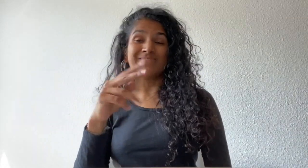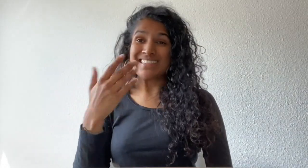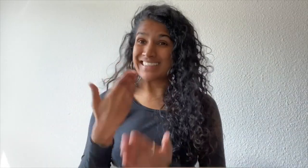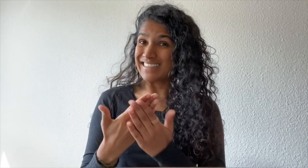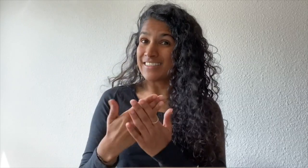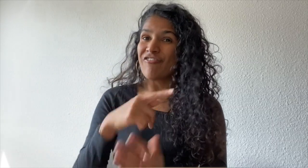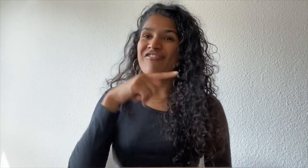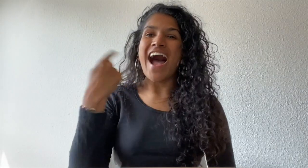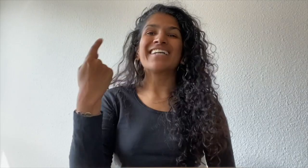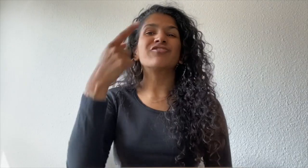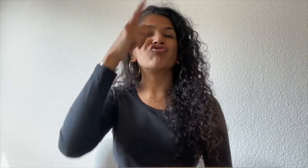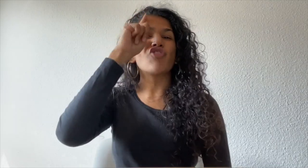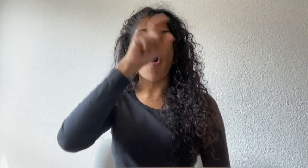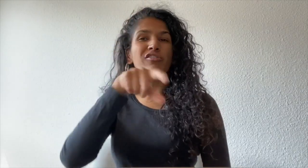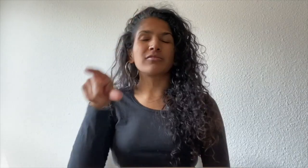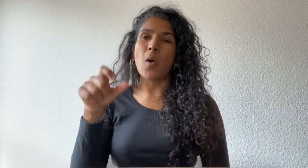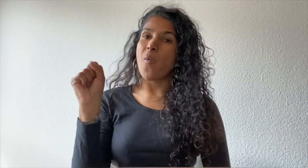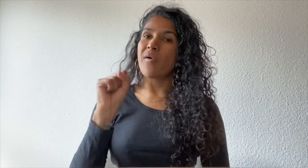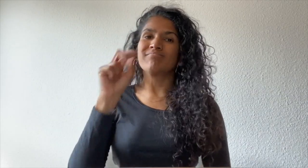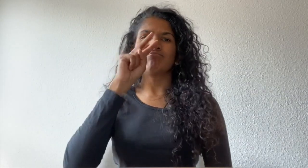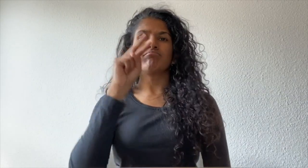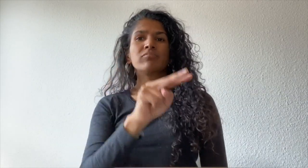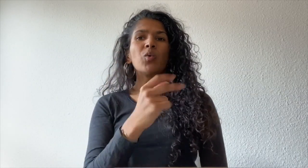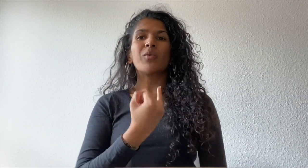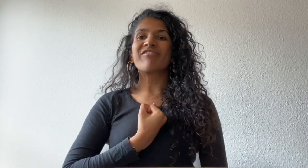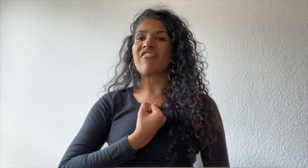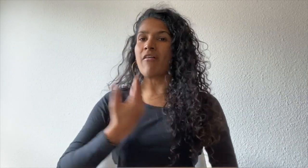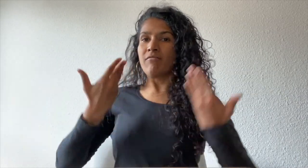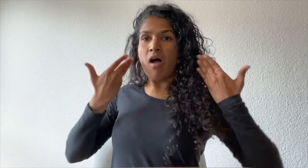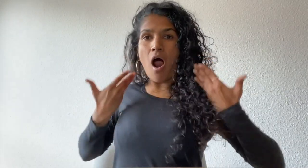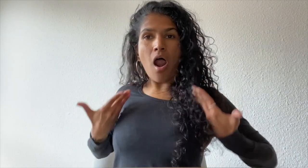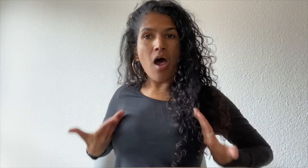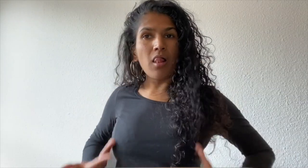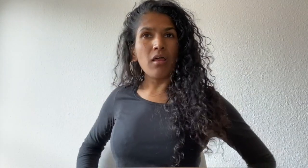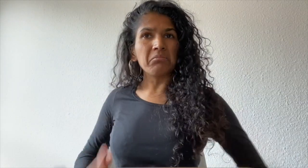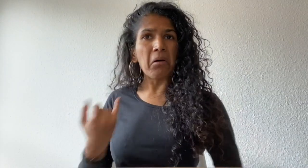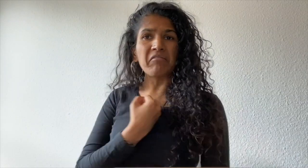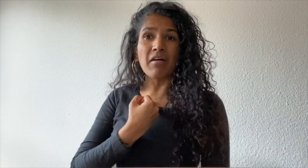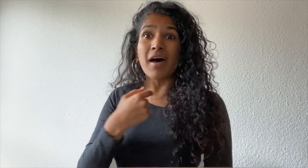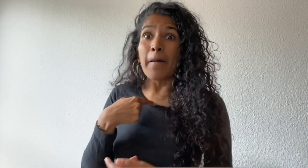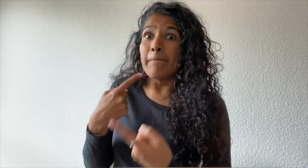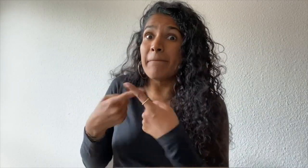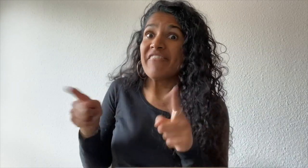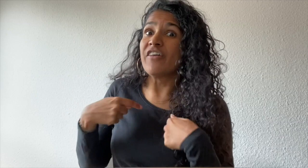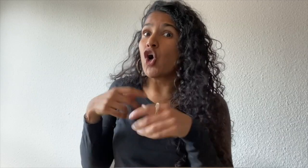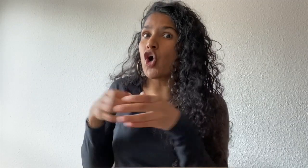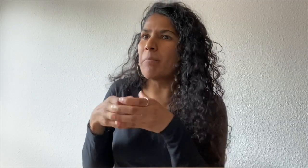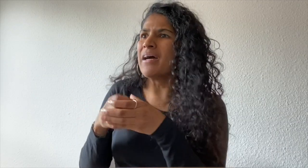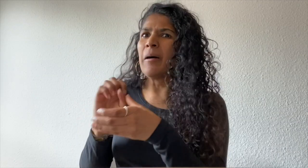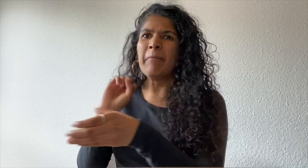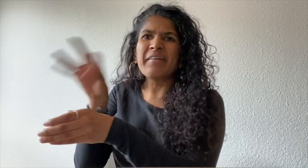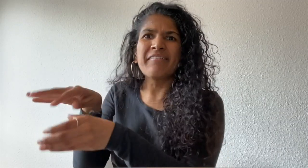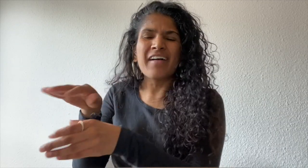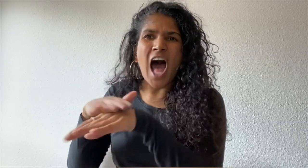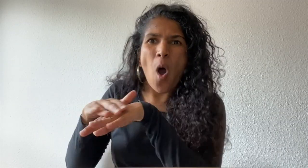in Deutschland geboren und aufgewachsen ist, vielerlei Privilegien genießt. Die Autorin Noah